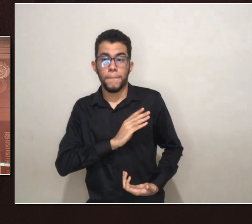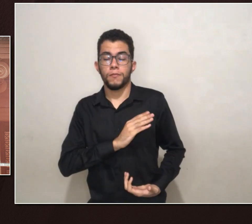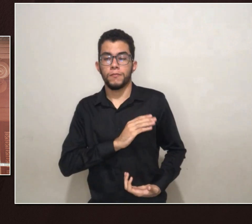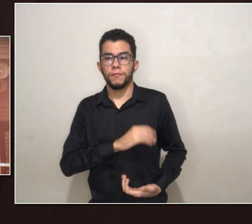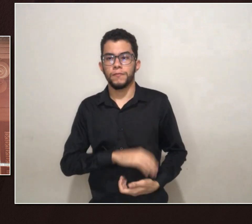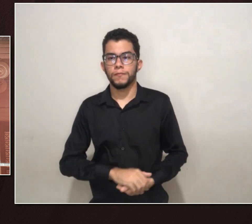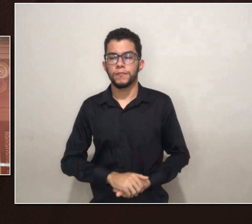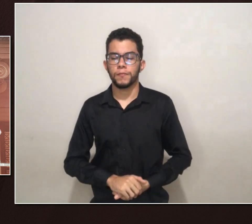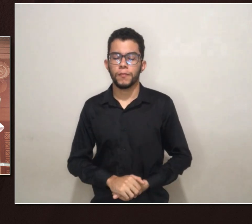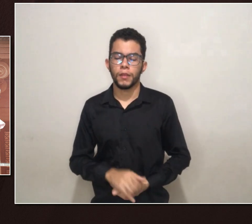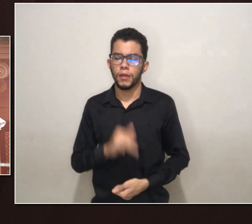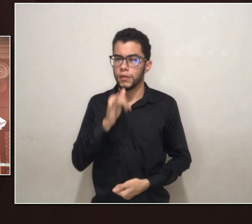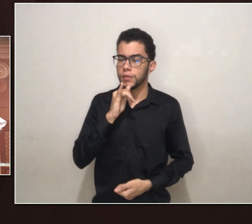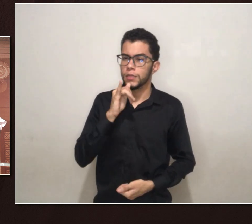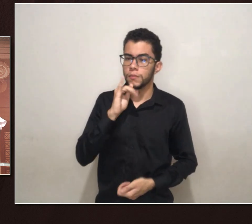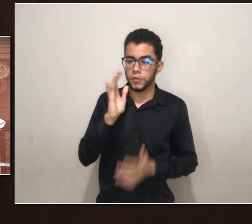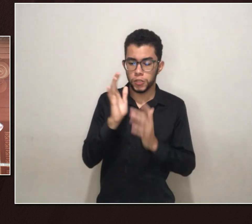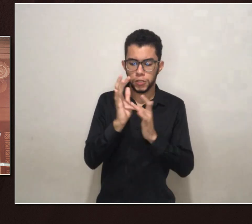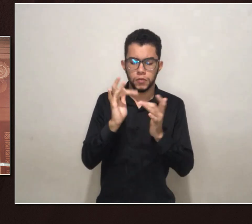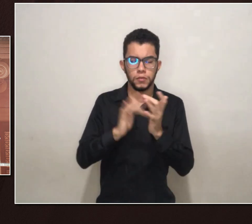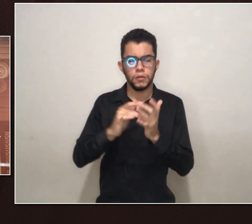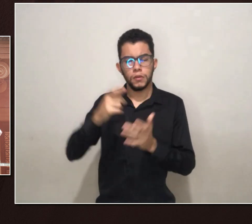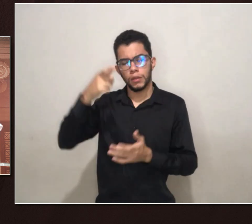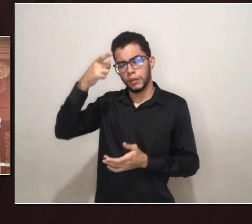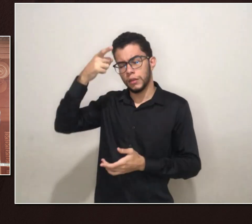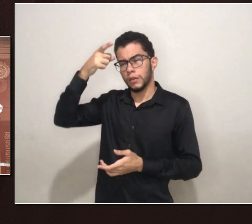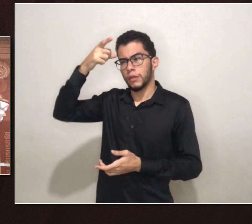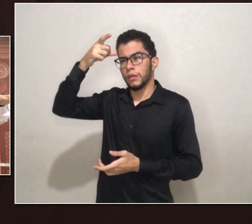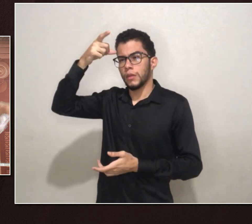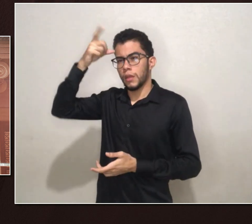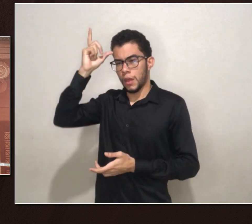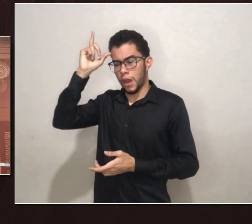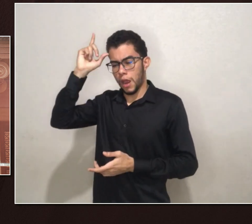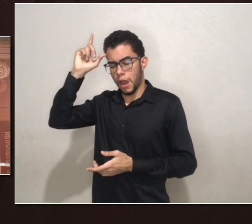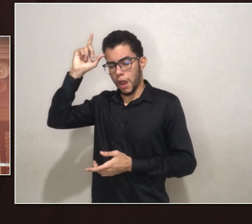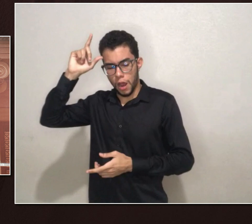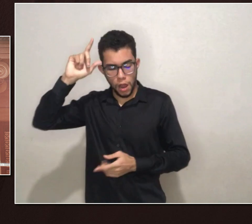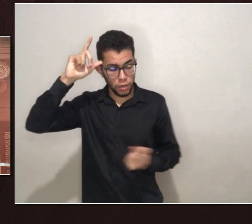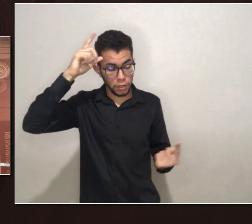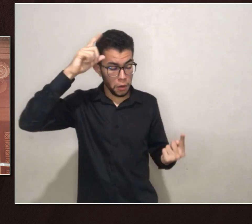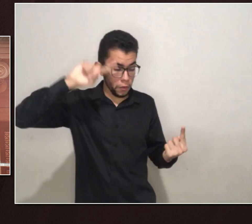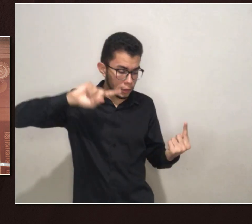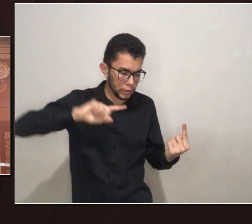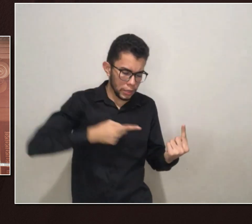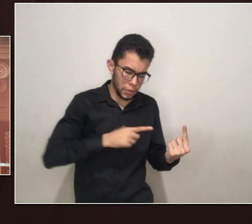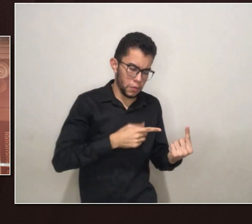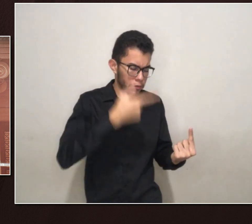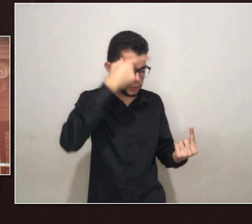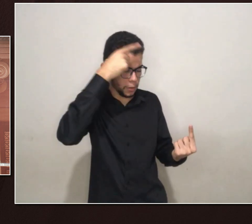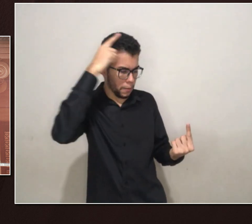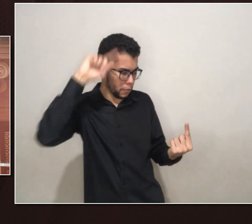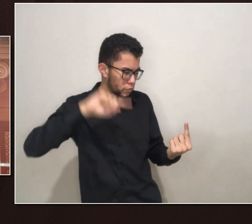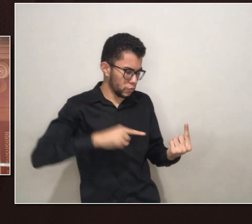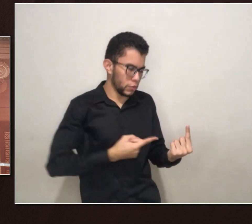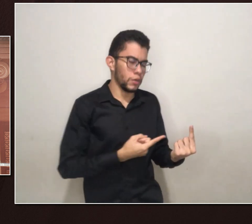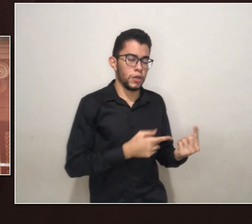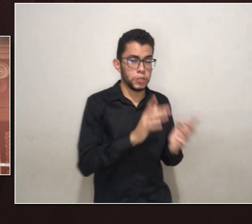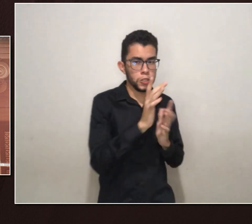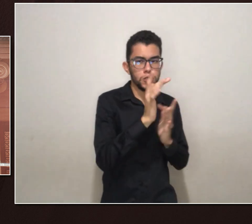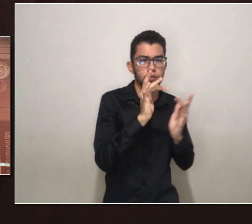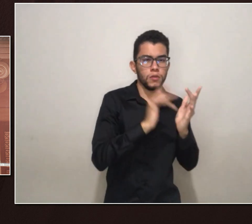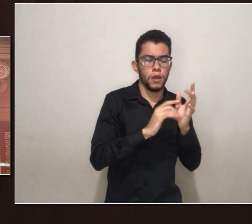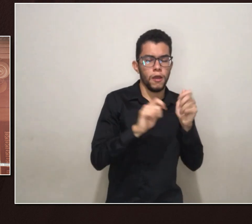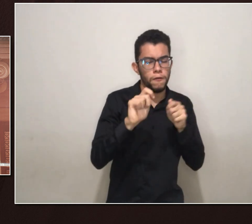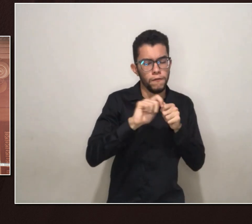diabo, Jesus chama os discípulos, ele né, faz o chamamento, e já percorria toda